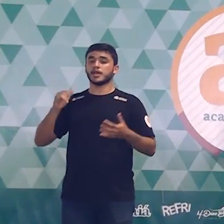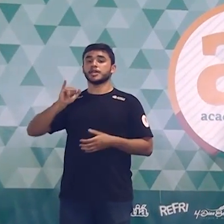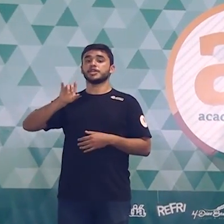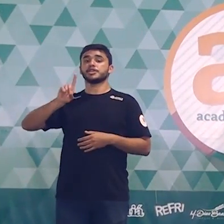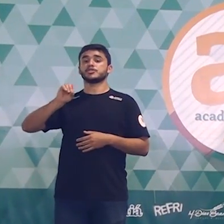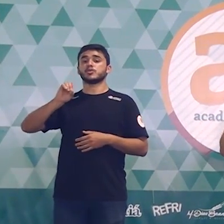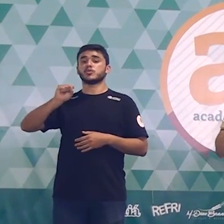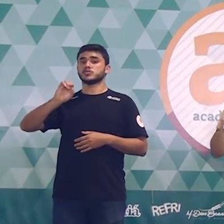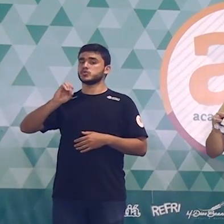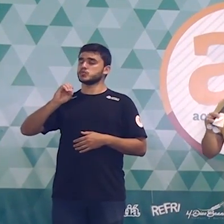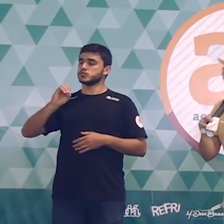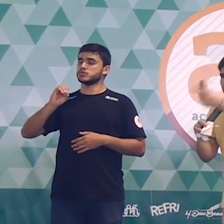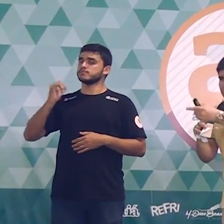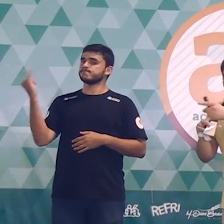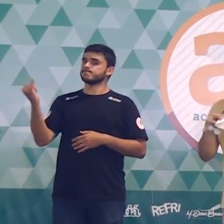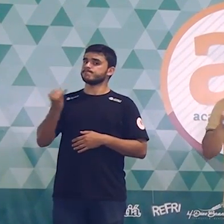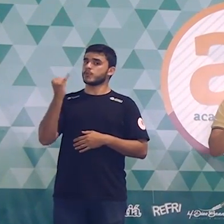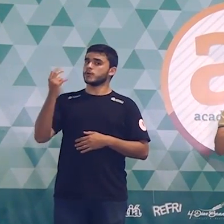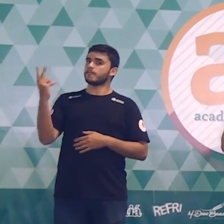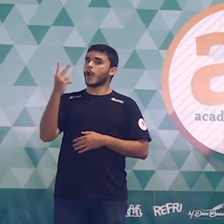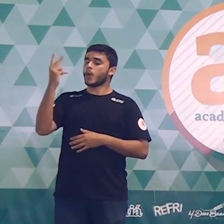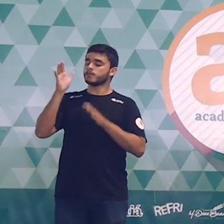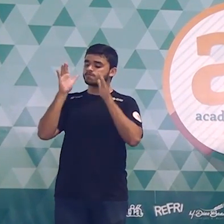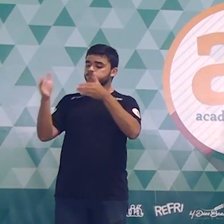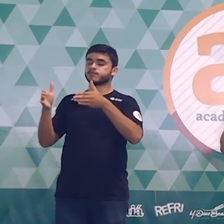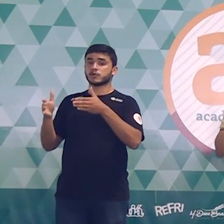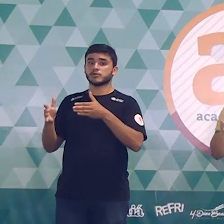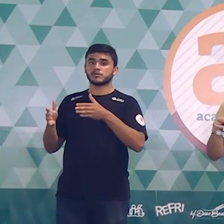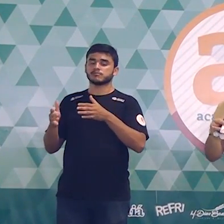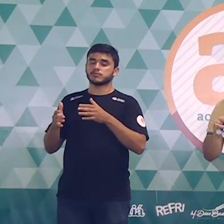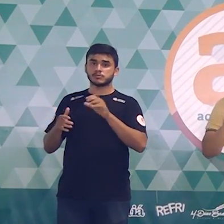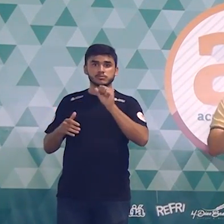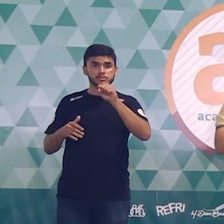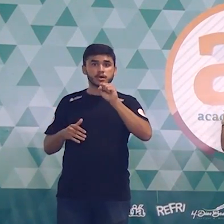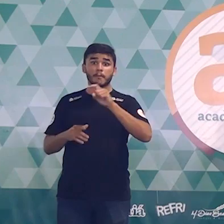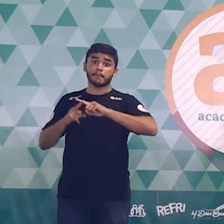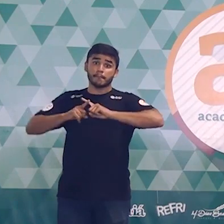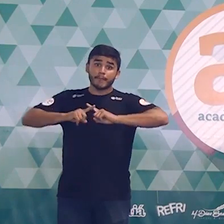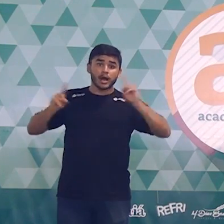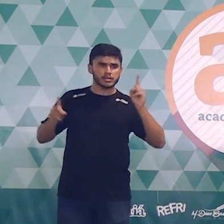No entanto, não é todo mundo que valoriza. No entanto,